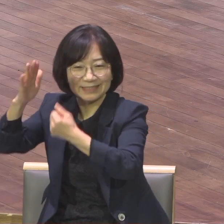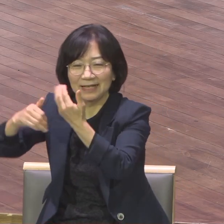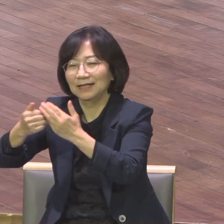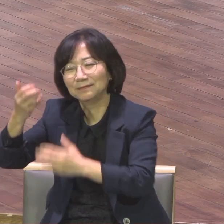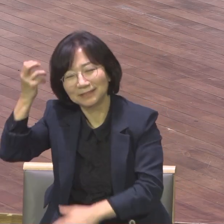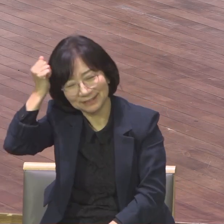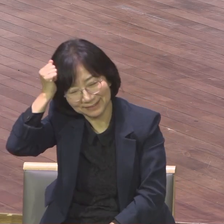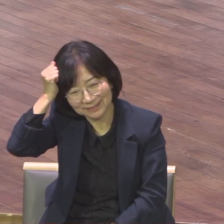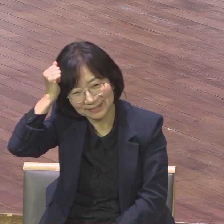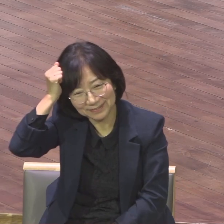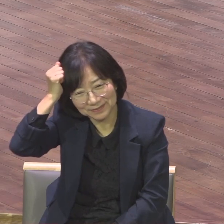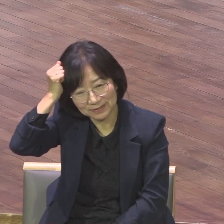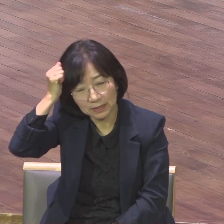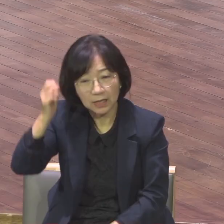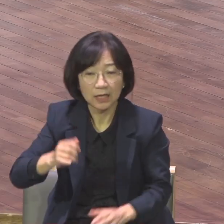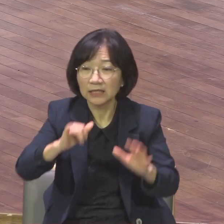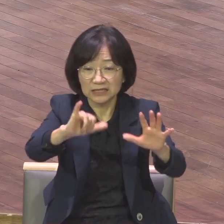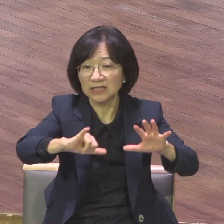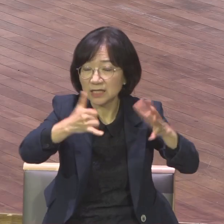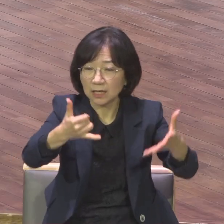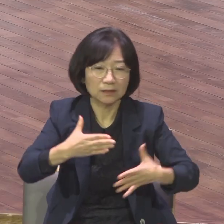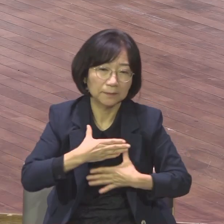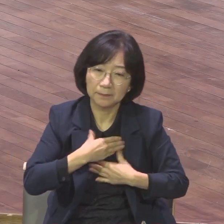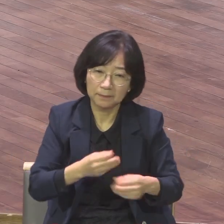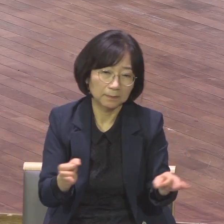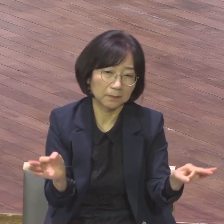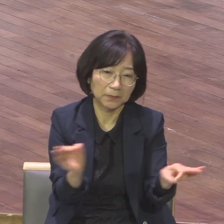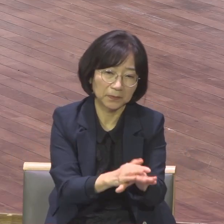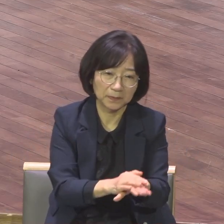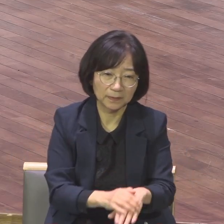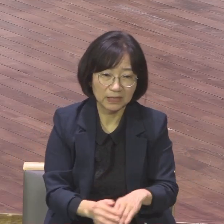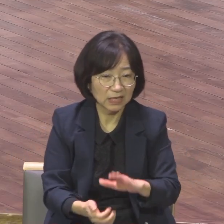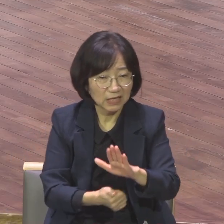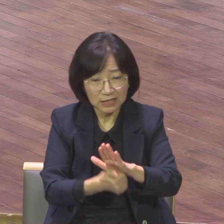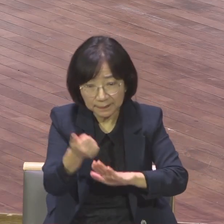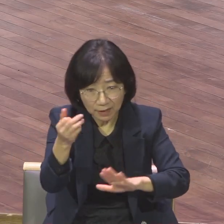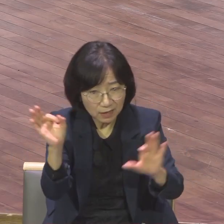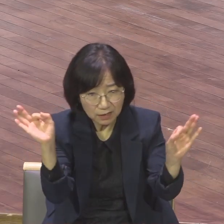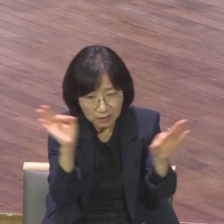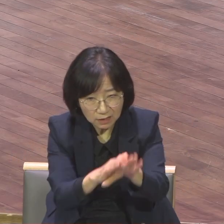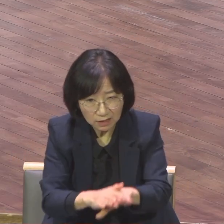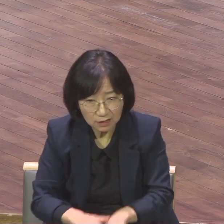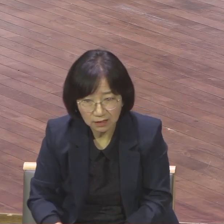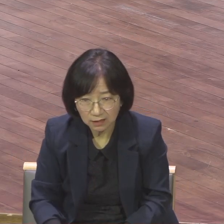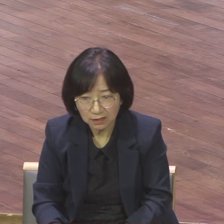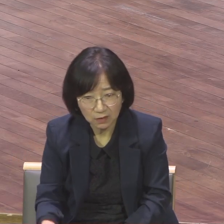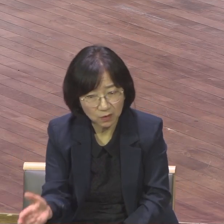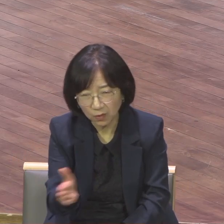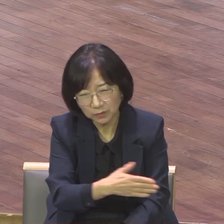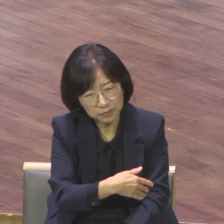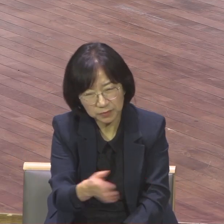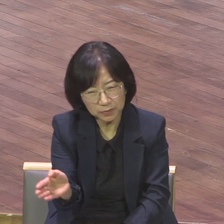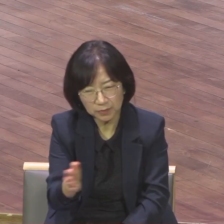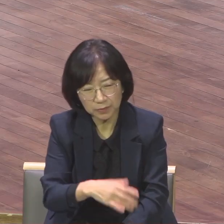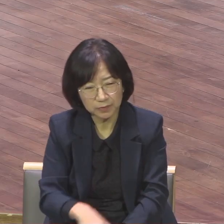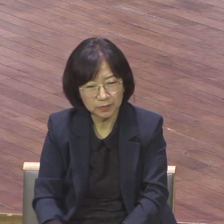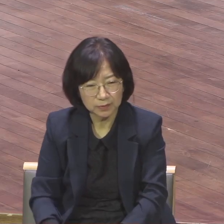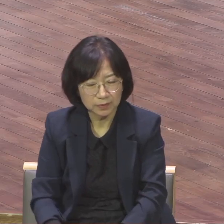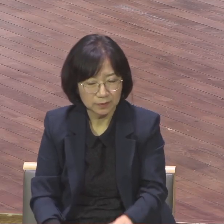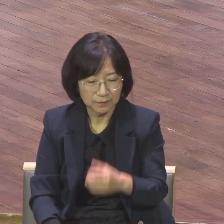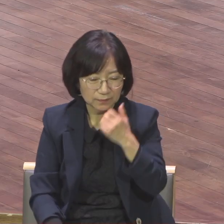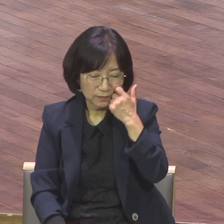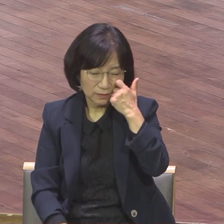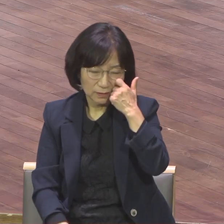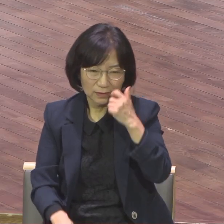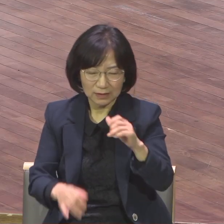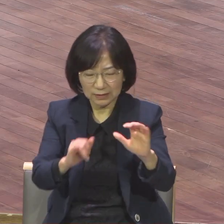이 세상은 평안이 없습니다. 희망이 없습니다. 이 세상, 이 사단이